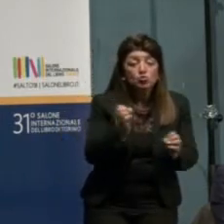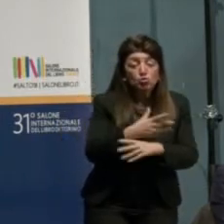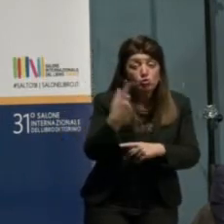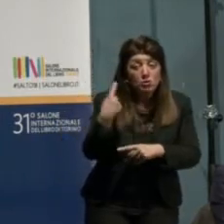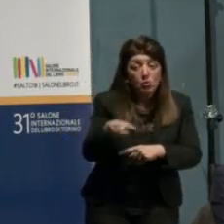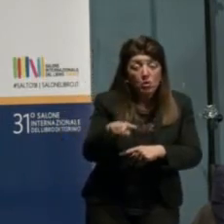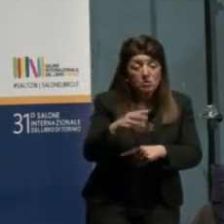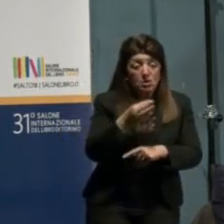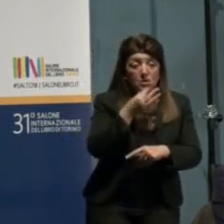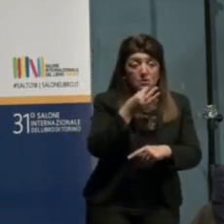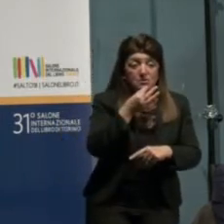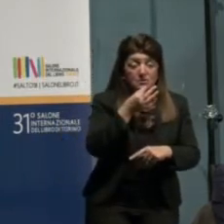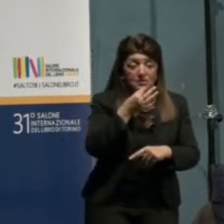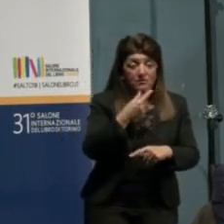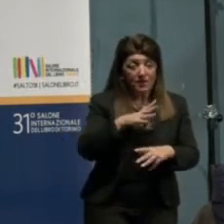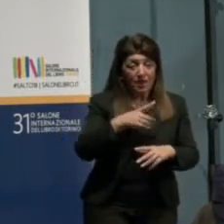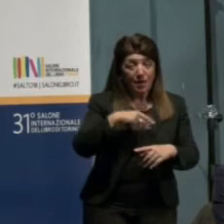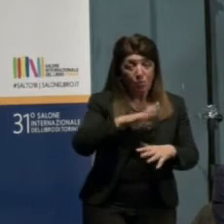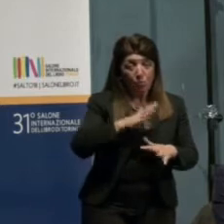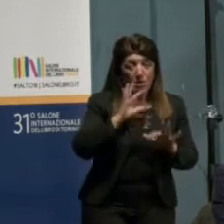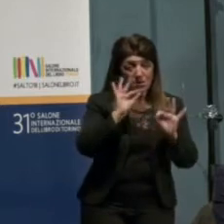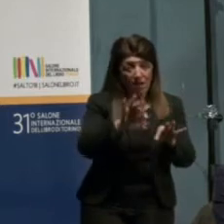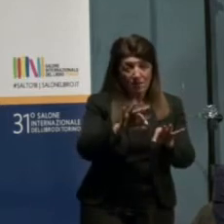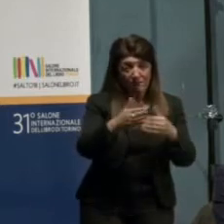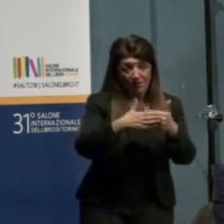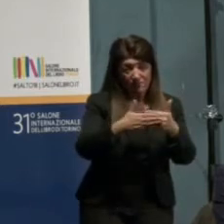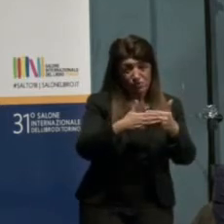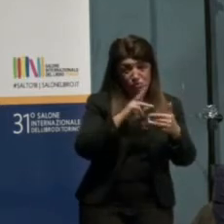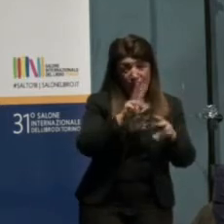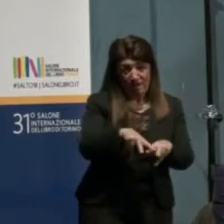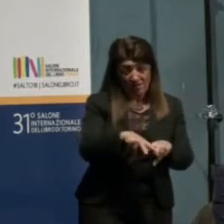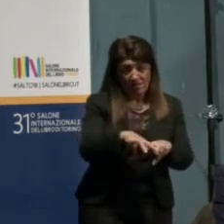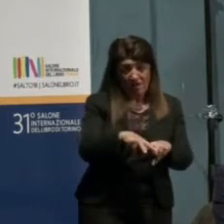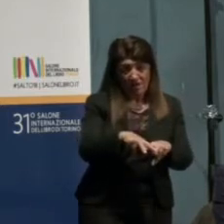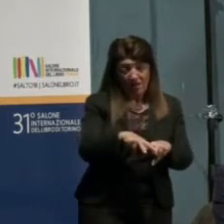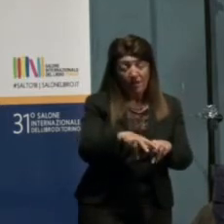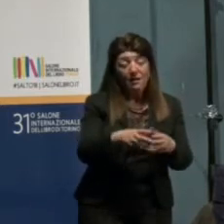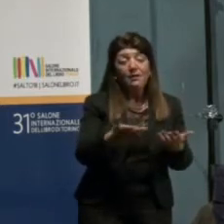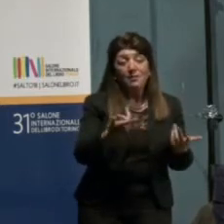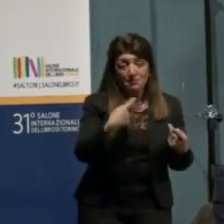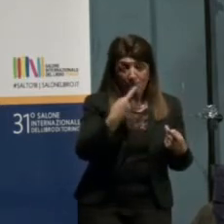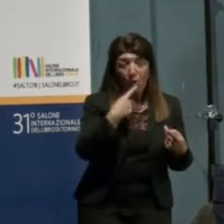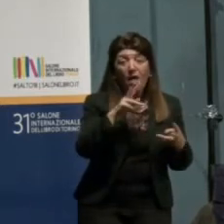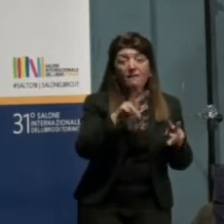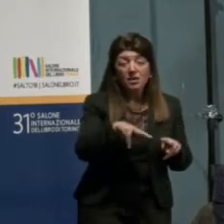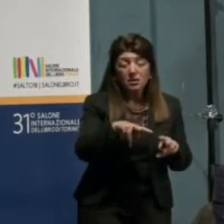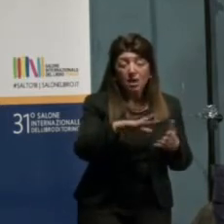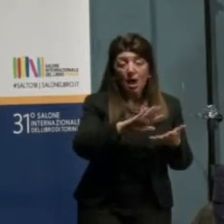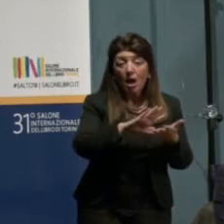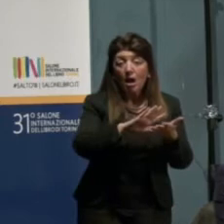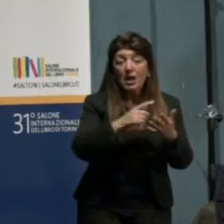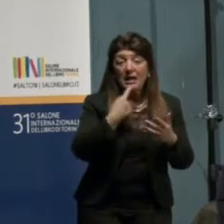che non siamo tanto lontani della verità e quindi però a volte la verità può essere pericolosa per chi la